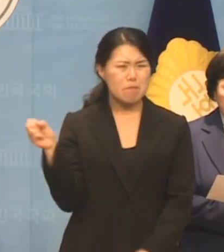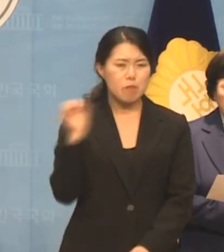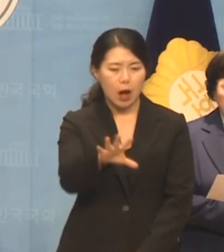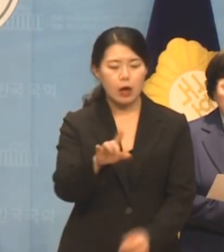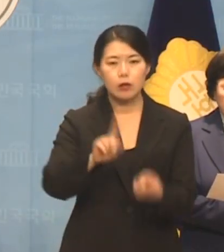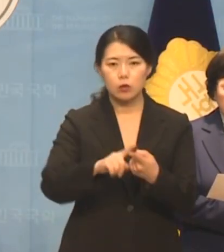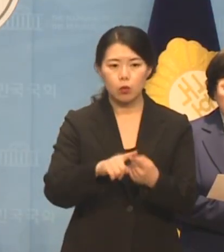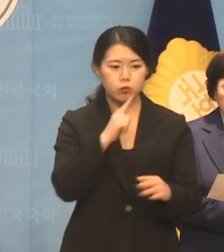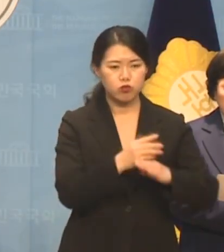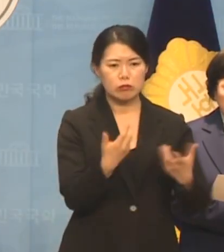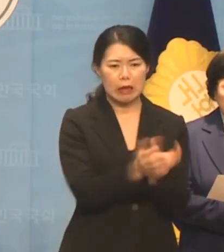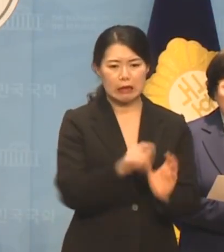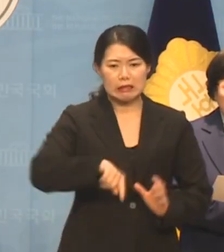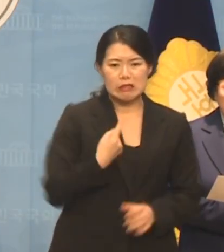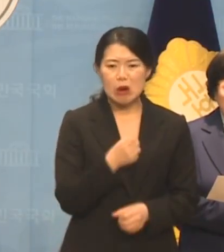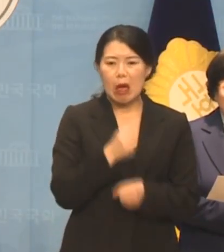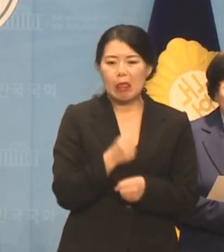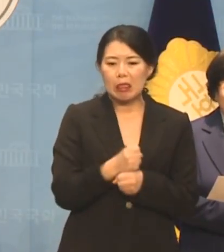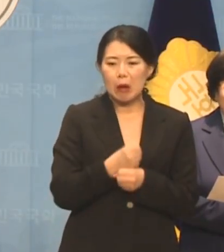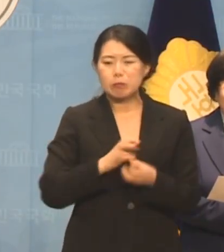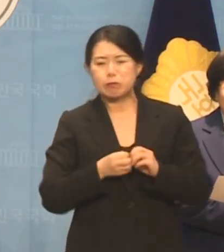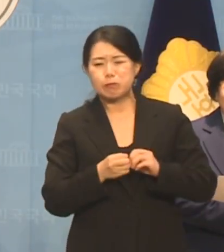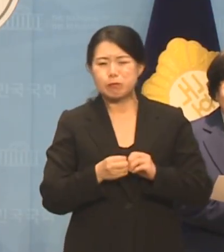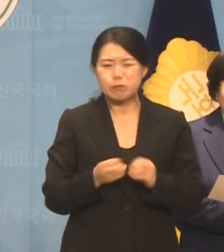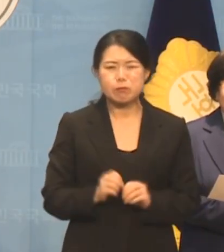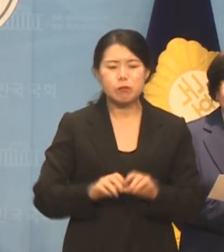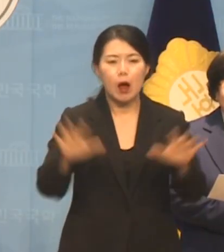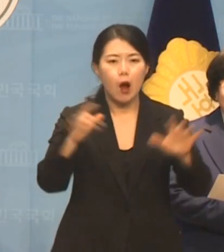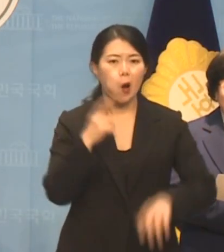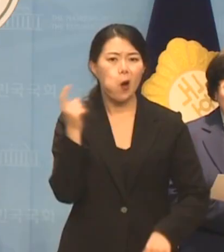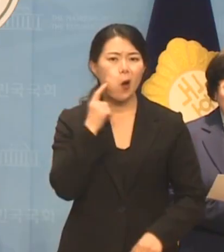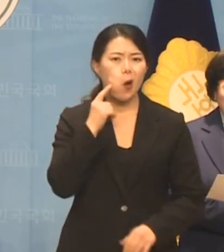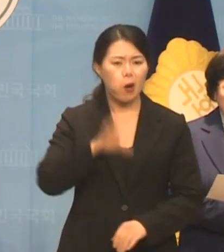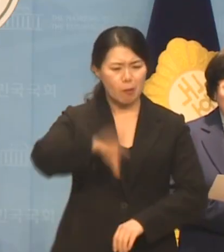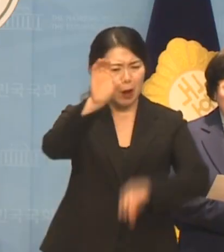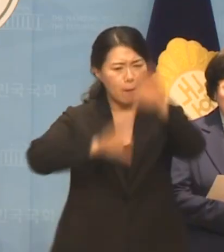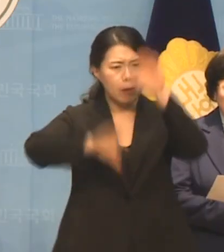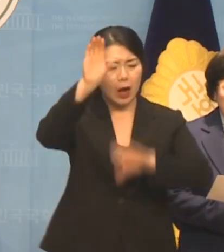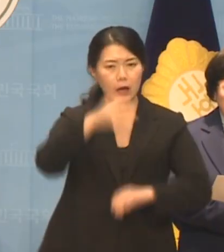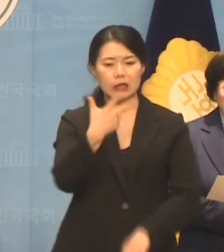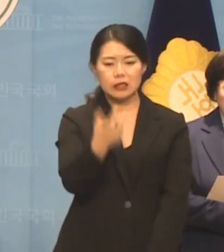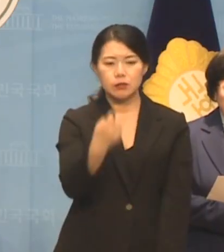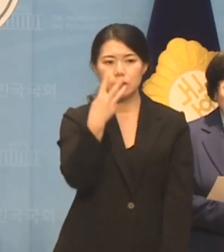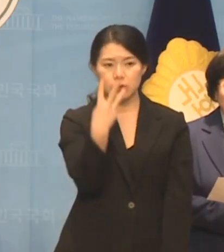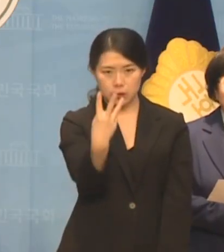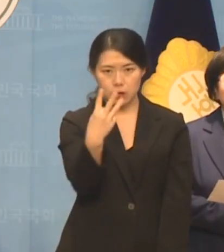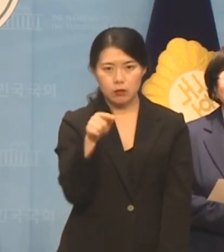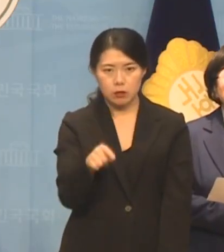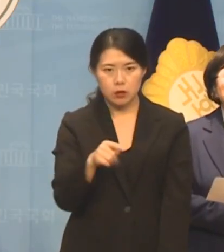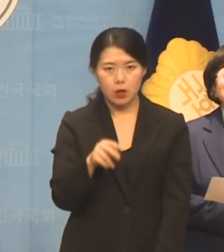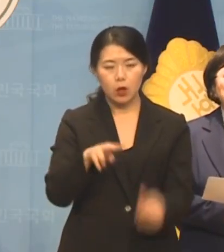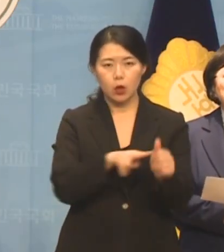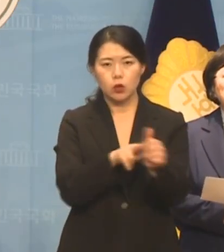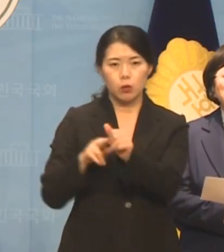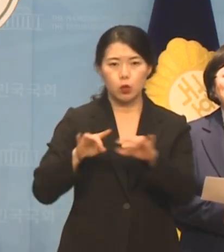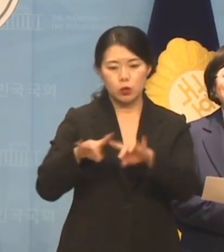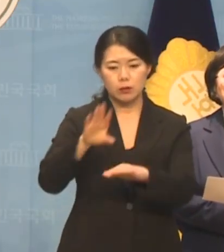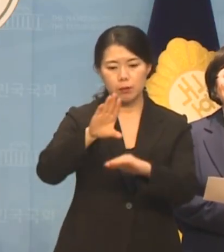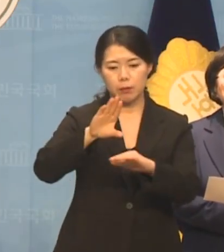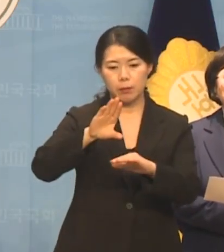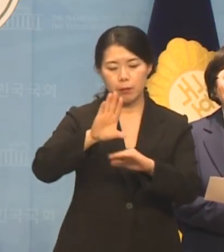민주당의 자작극으로 왜곡하여 유포한 허위 게시글 73건을 정보통신망법